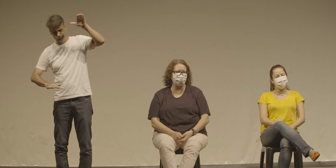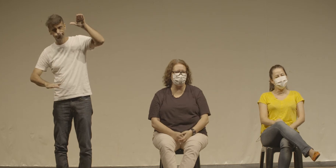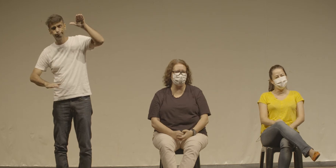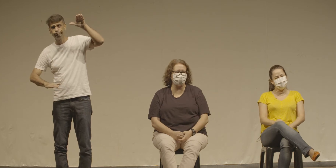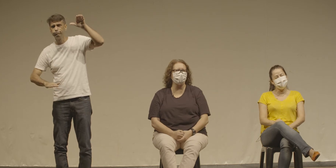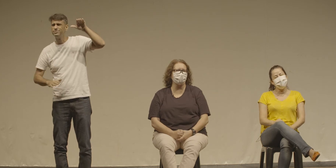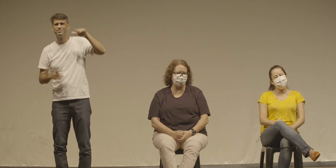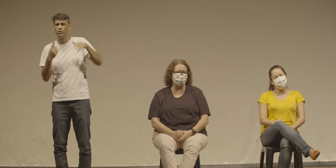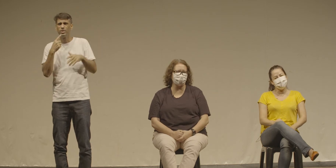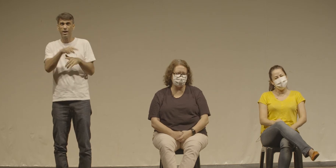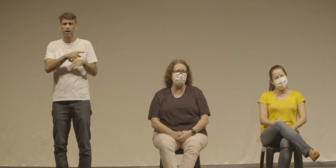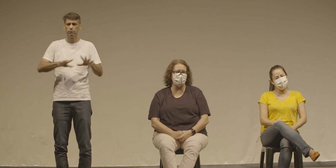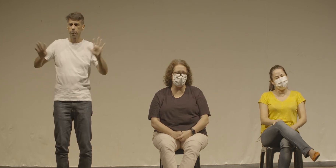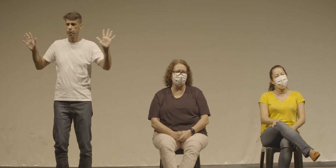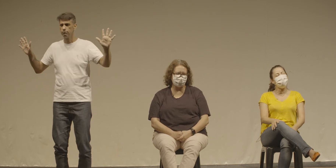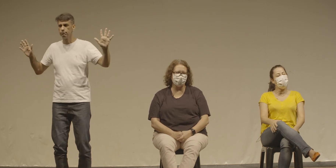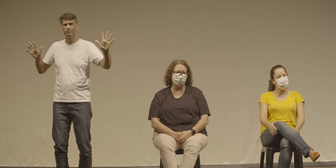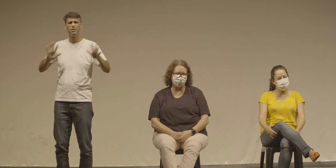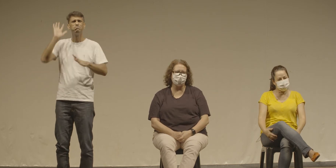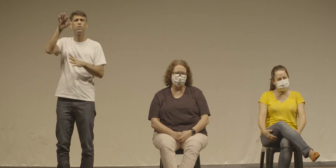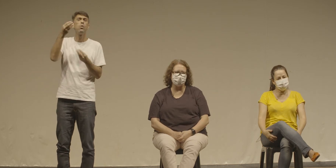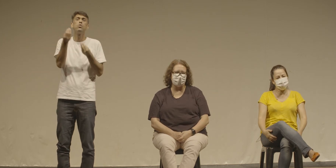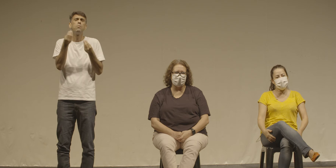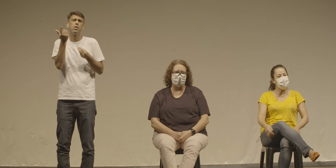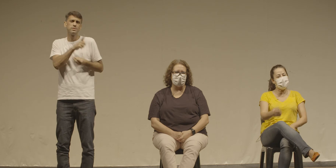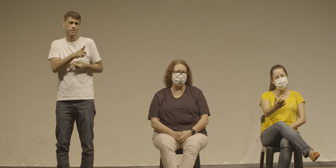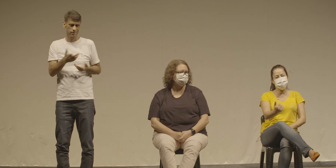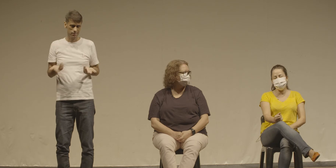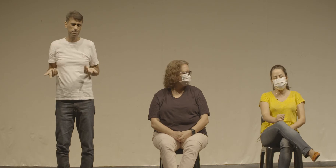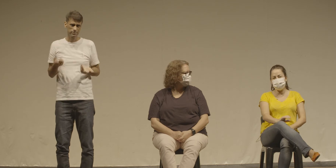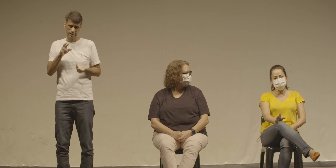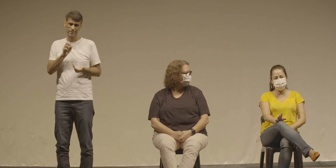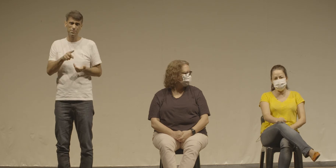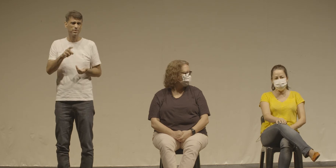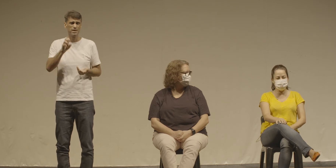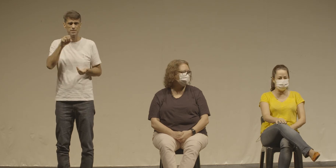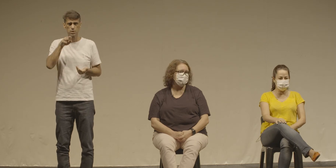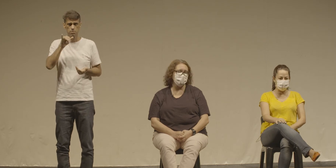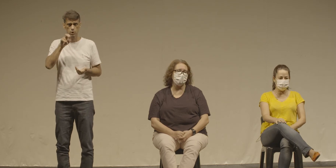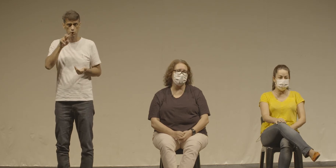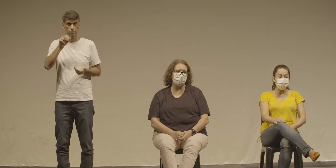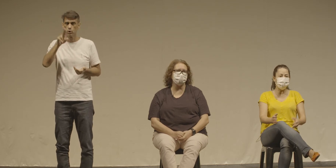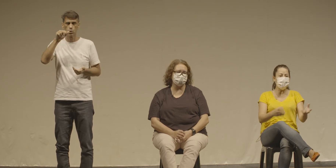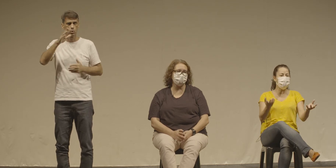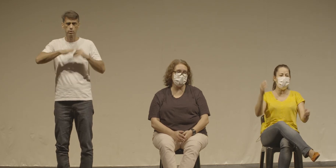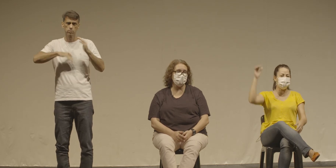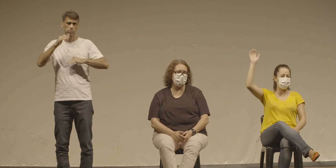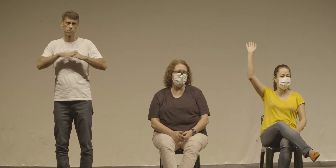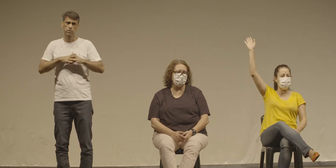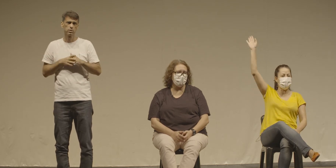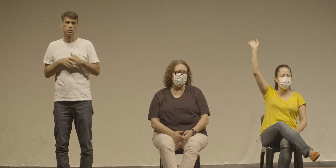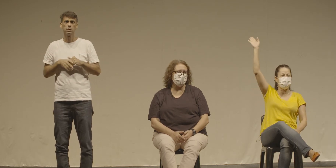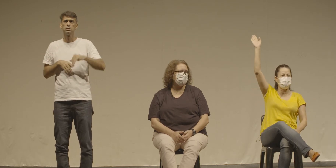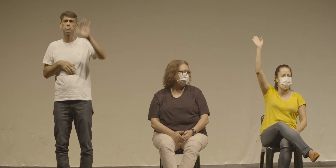muito pequena a diferença, uma discrepância enorme, né? Muito, muito. Essa seminova, ela nunca perdeu um jogo profissional. Mas não tem nem como,